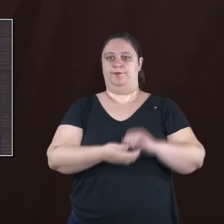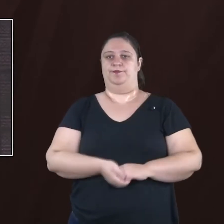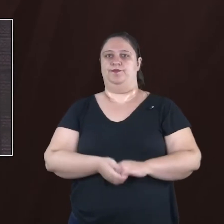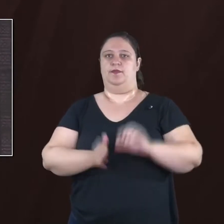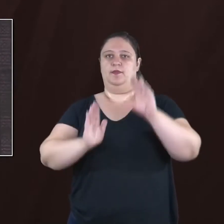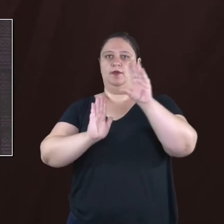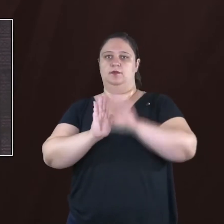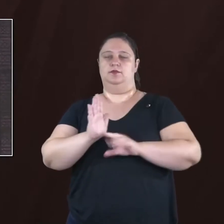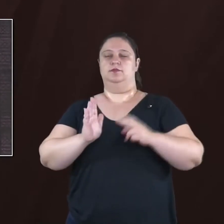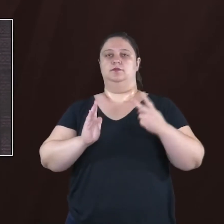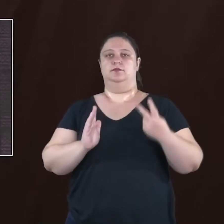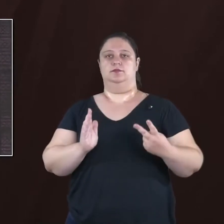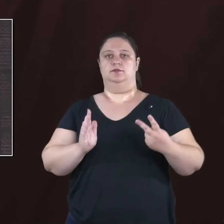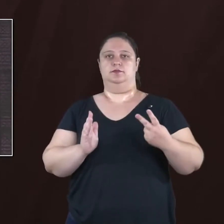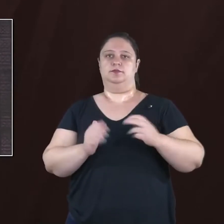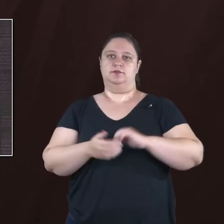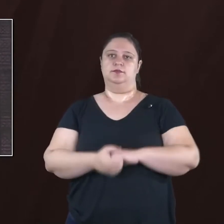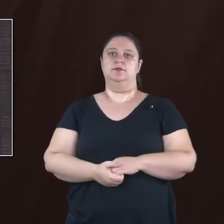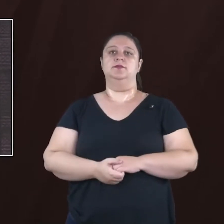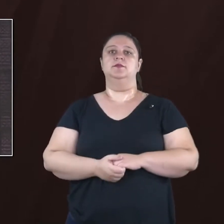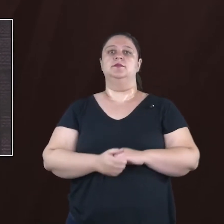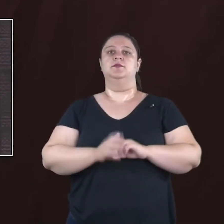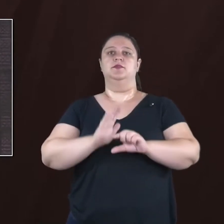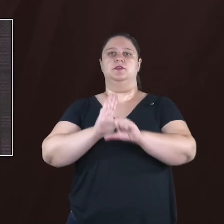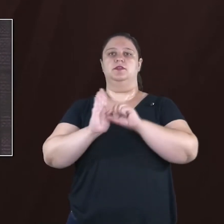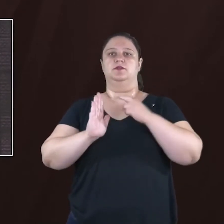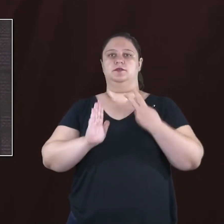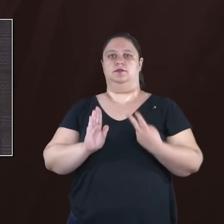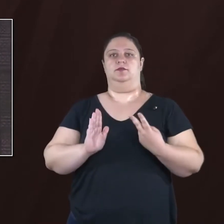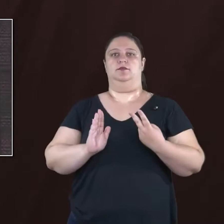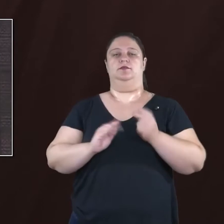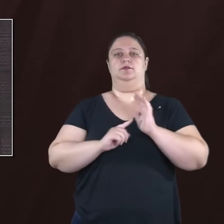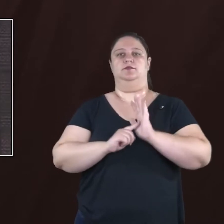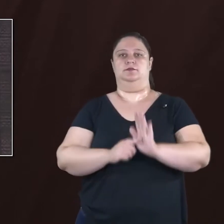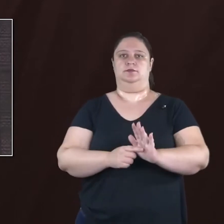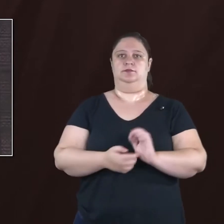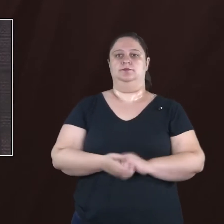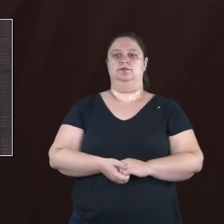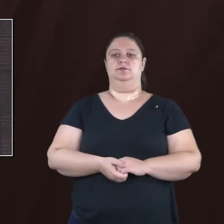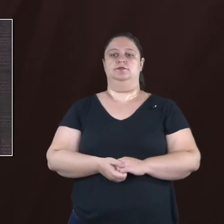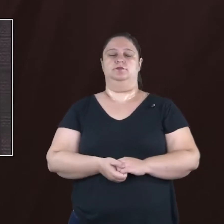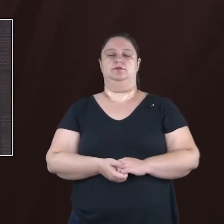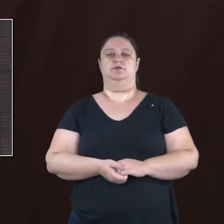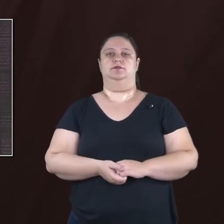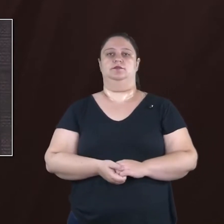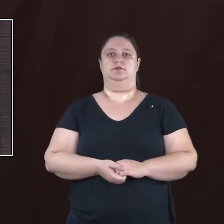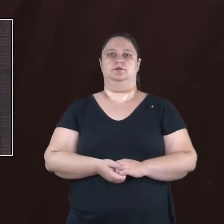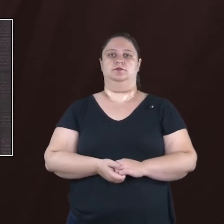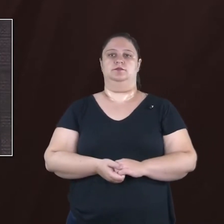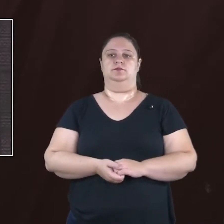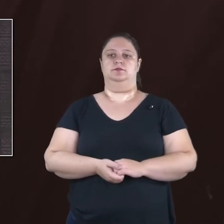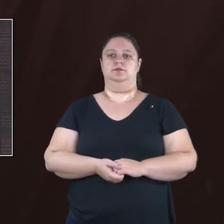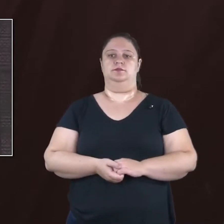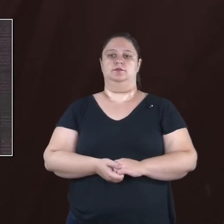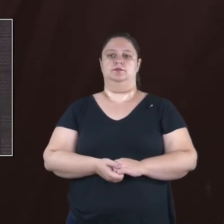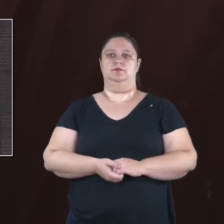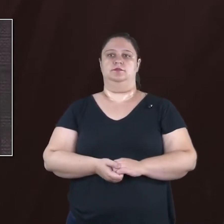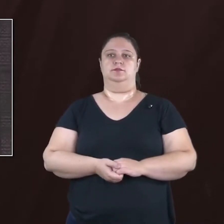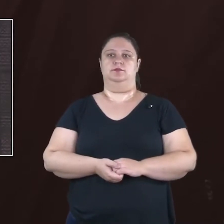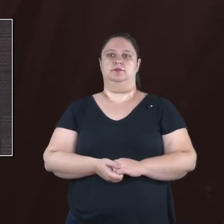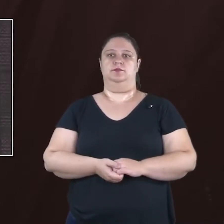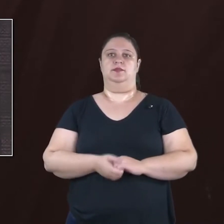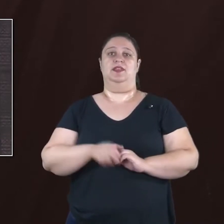Capítulo 2, versículo 2, que diz: porque se eu